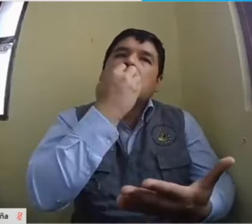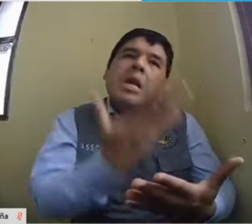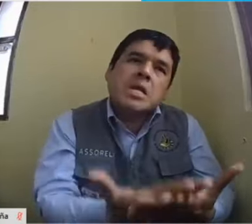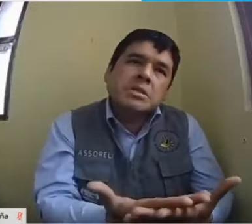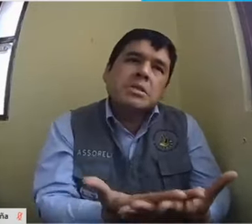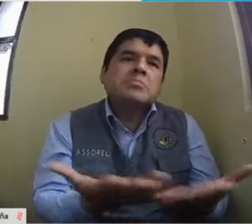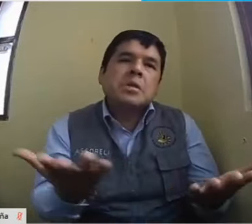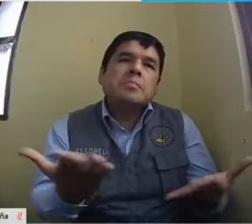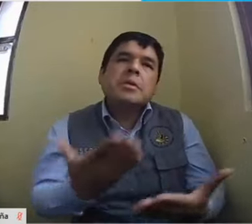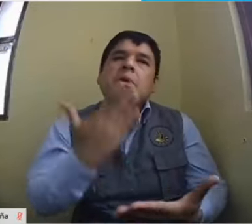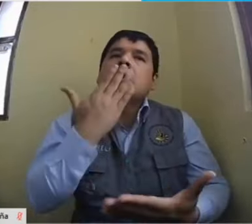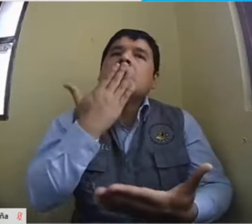Gracias,